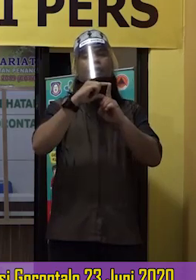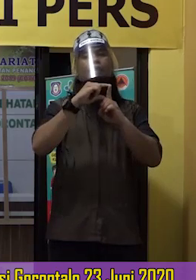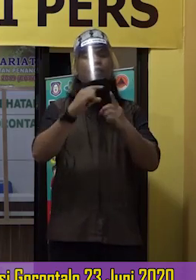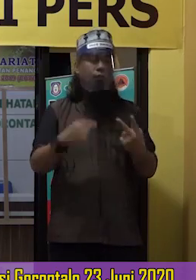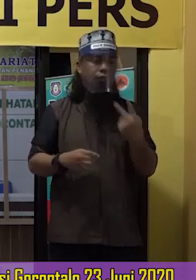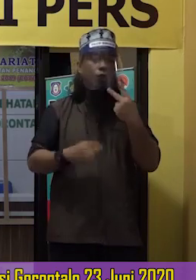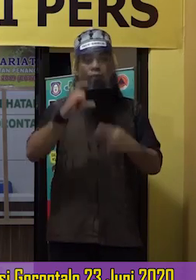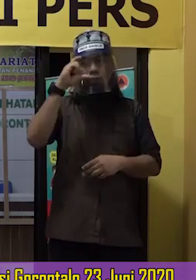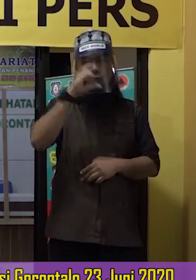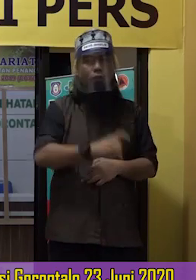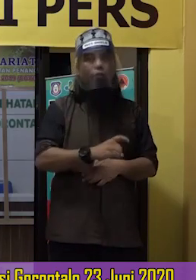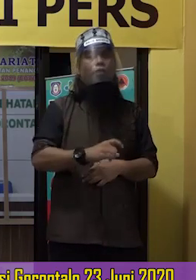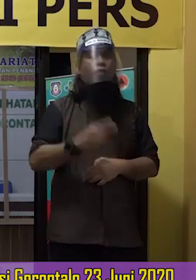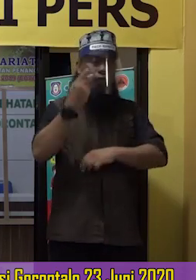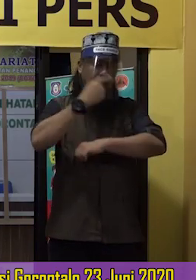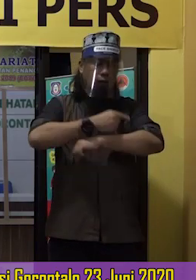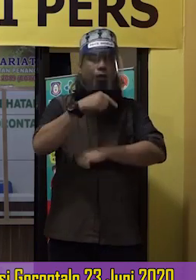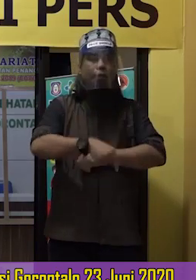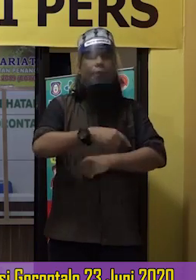Gorontalo pada saat ini.